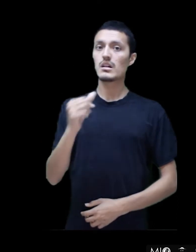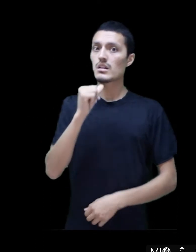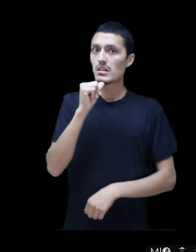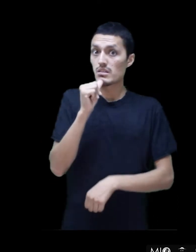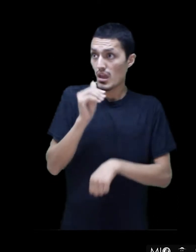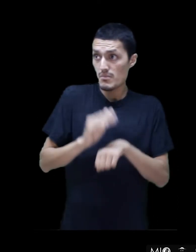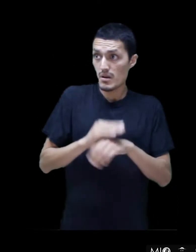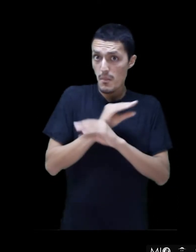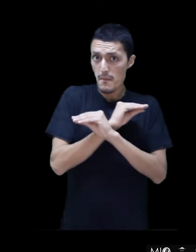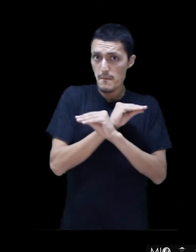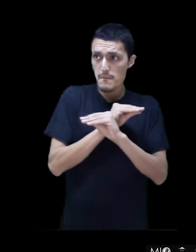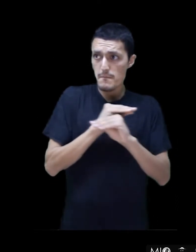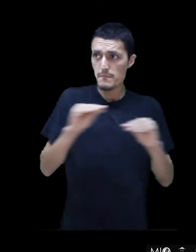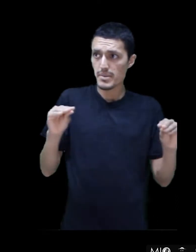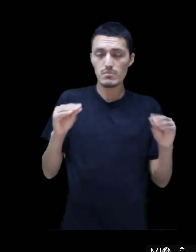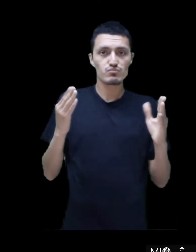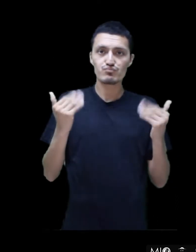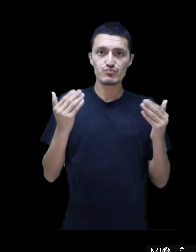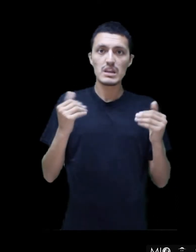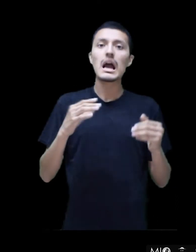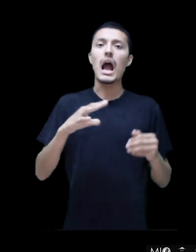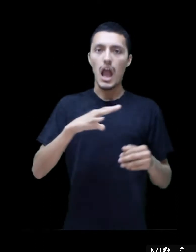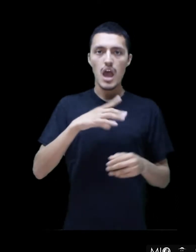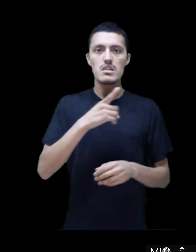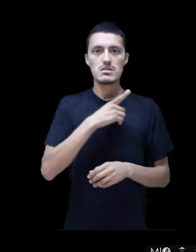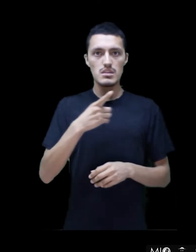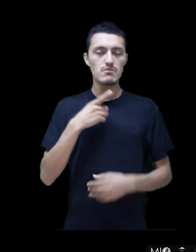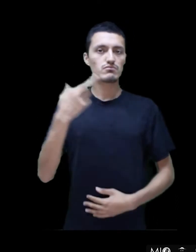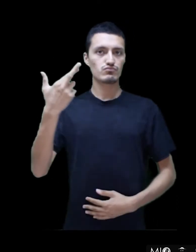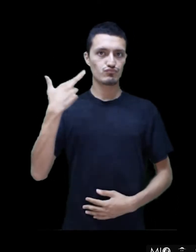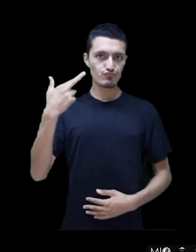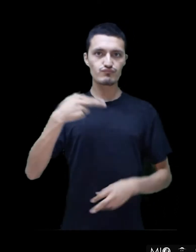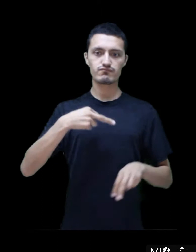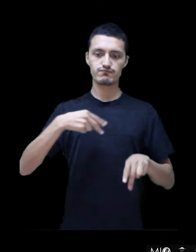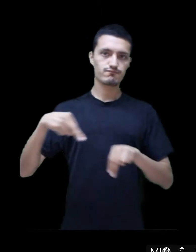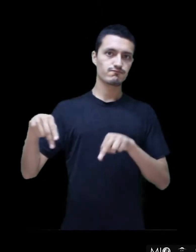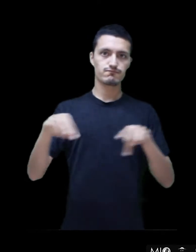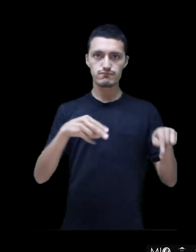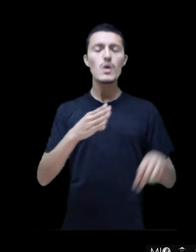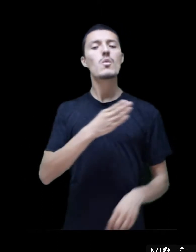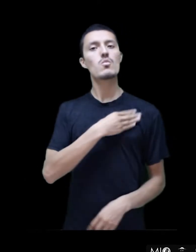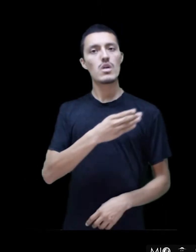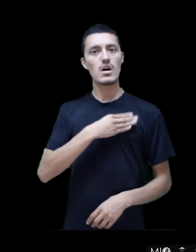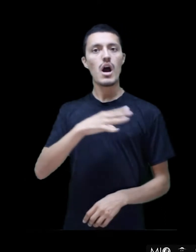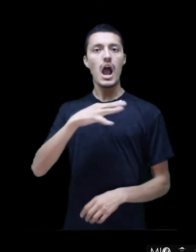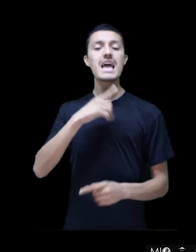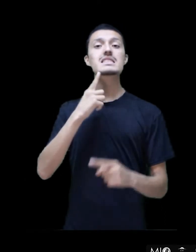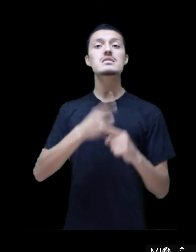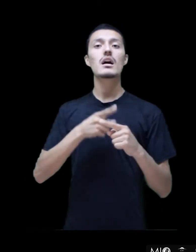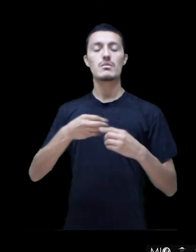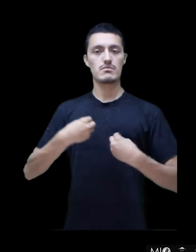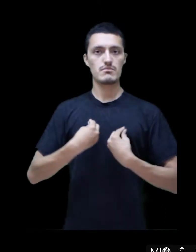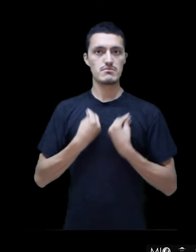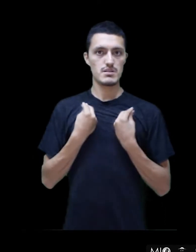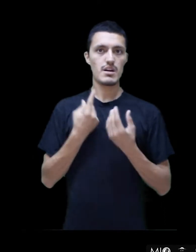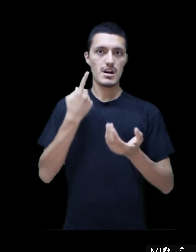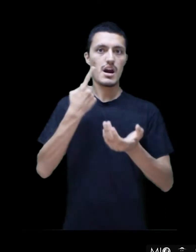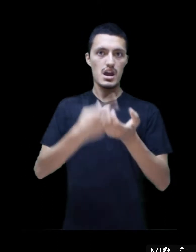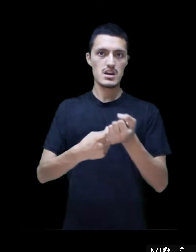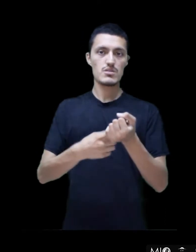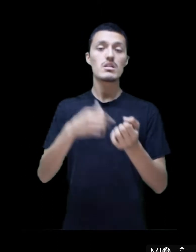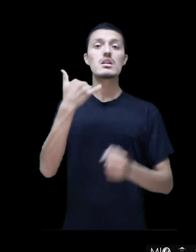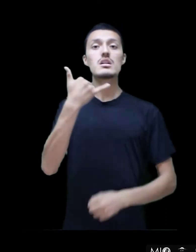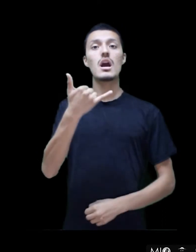no solo silencio e inmovilidad debe de haber al pie de los árboles, es bueno que haya quien vive en ellos y los